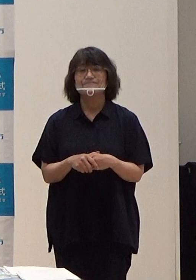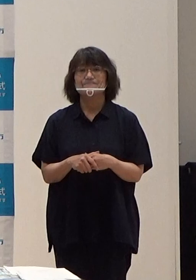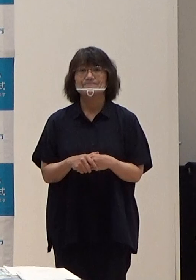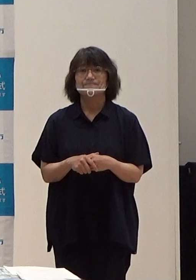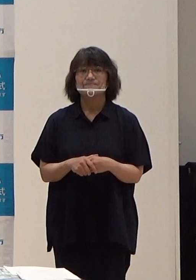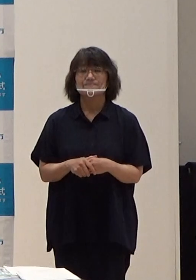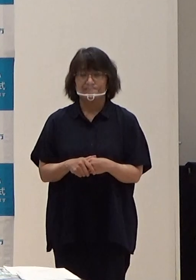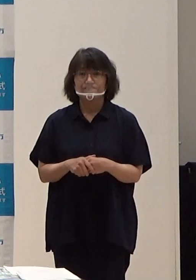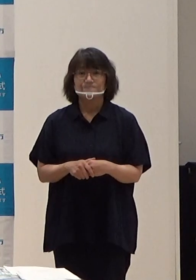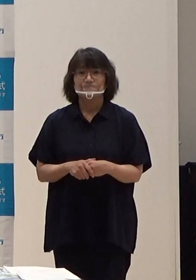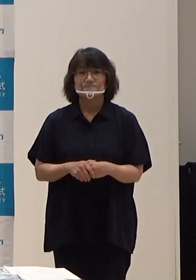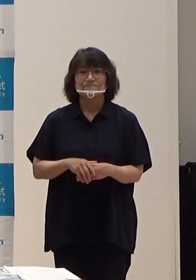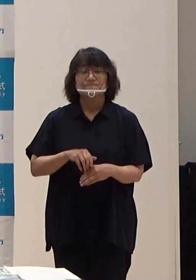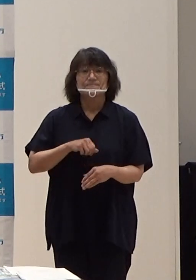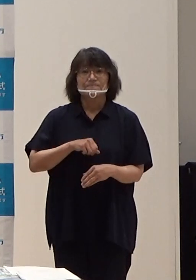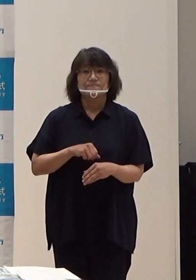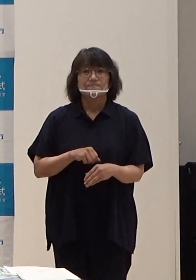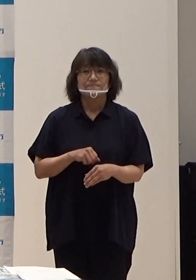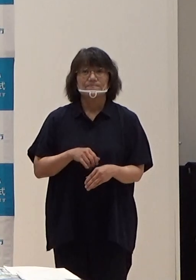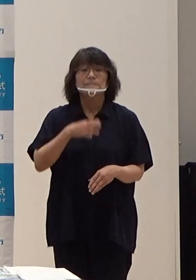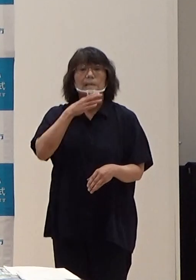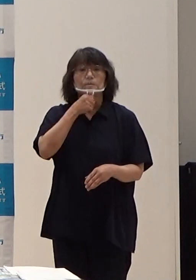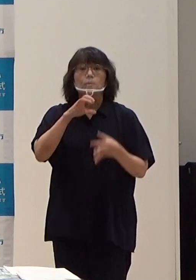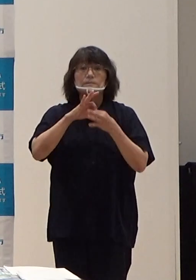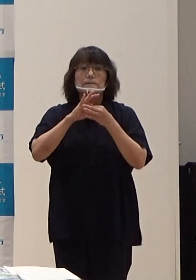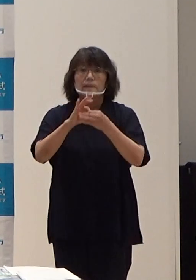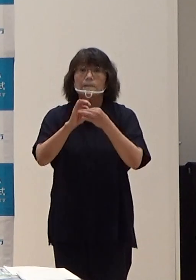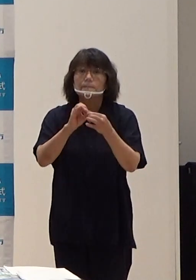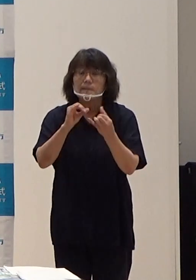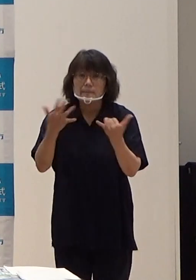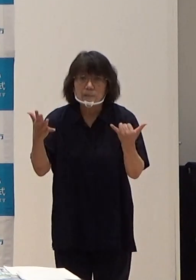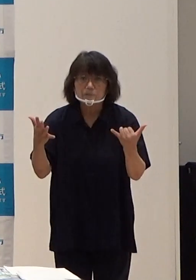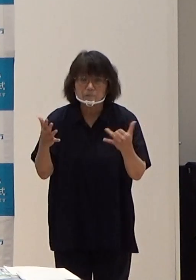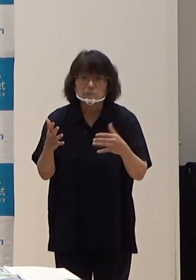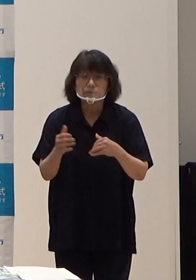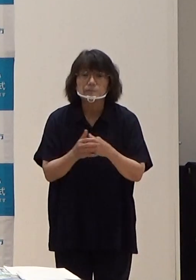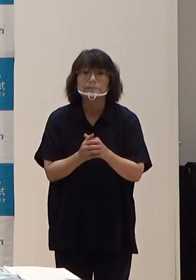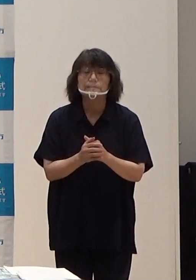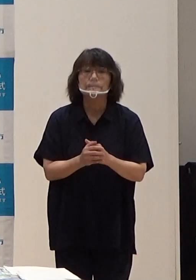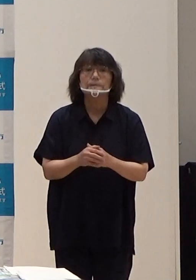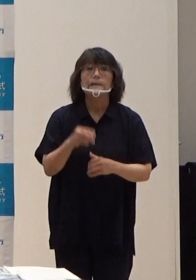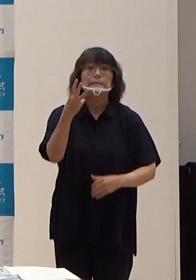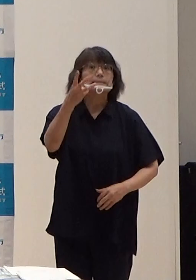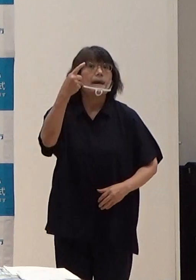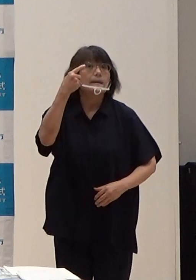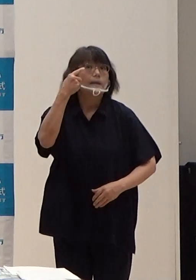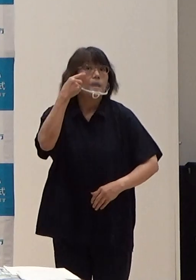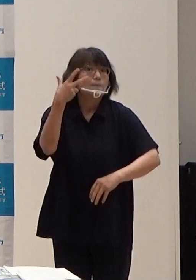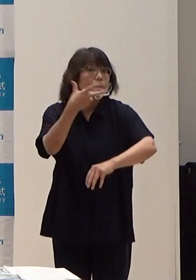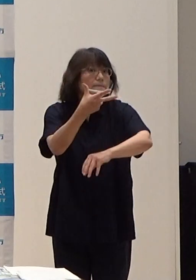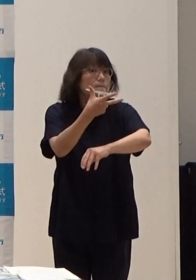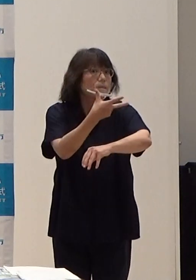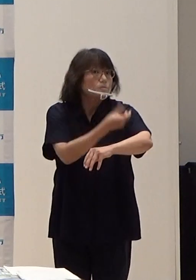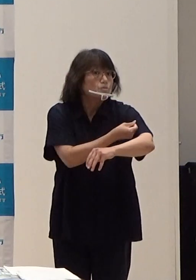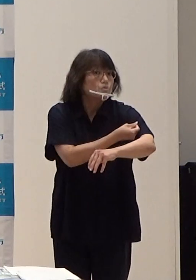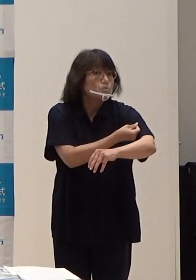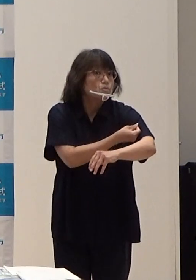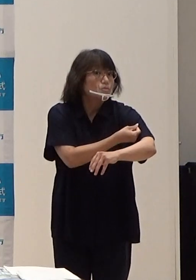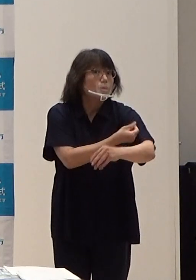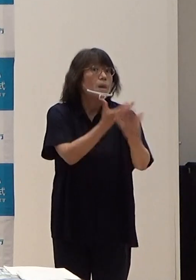高齢者から若い人まで全部含めてですが、3回目接種していただきまし